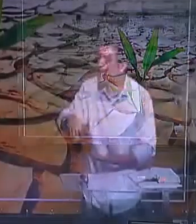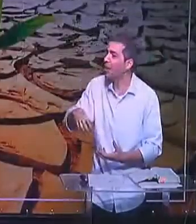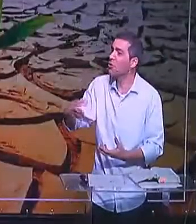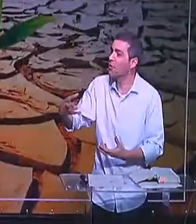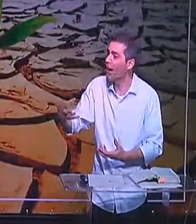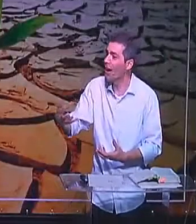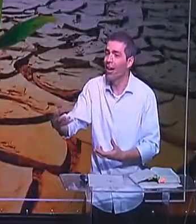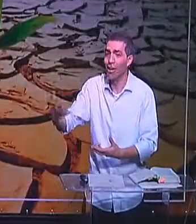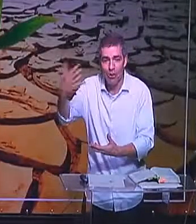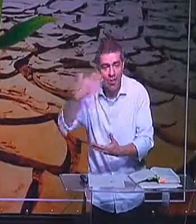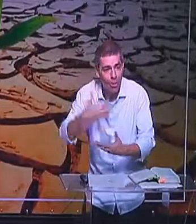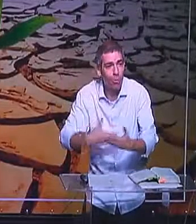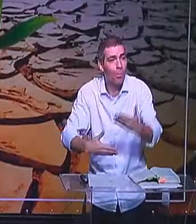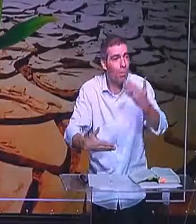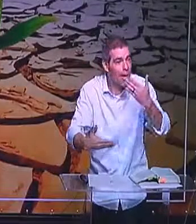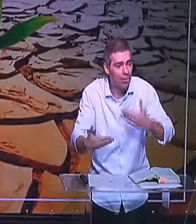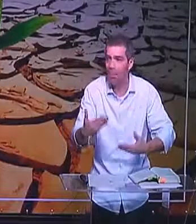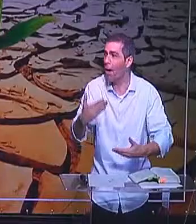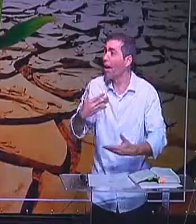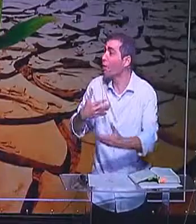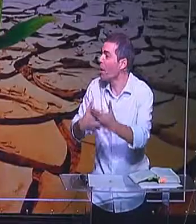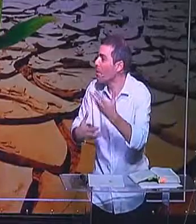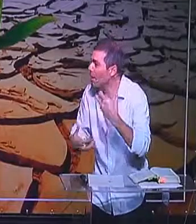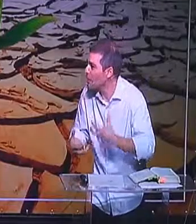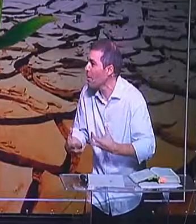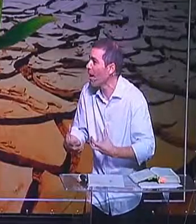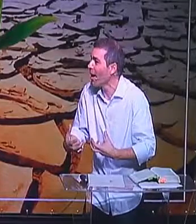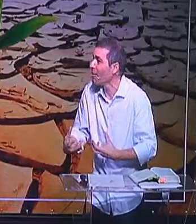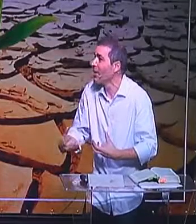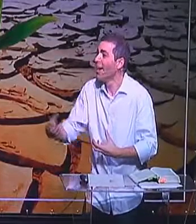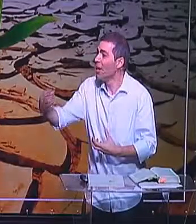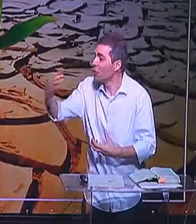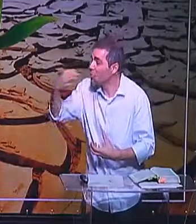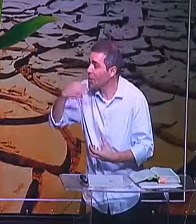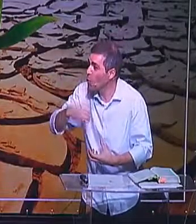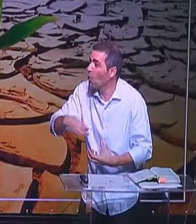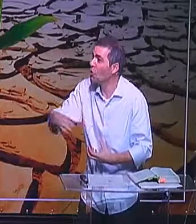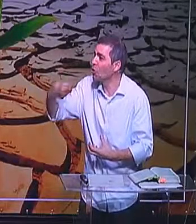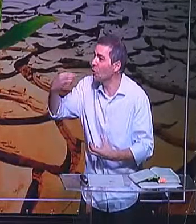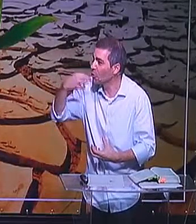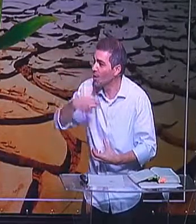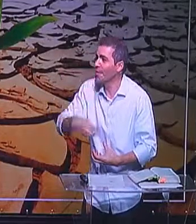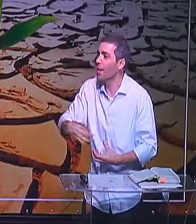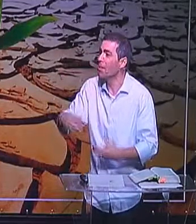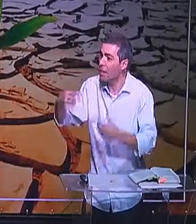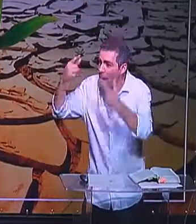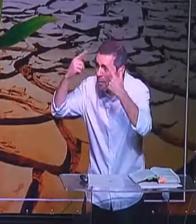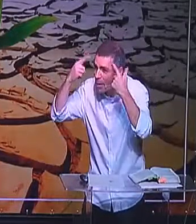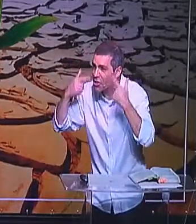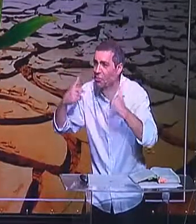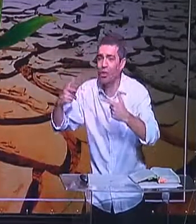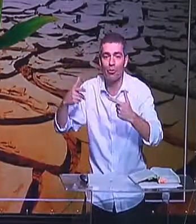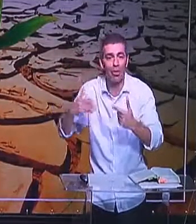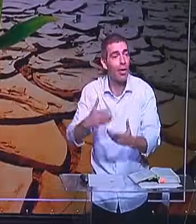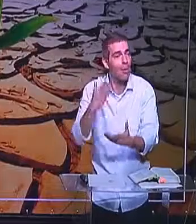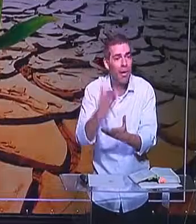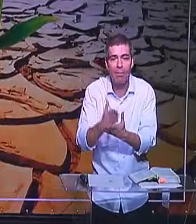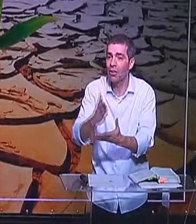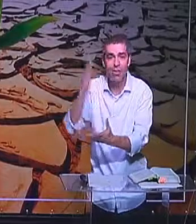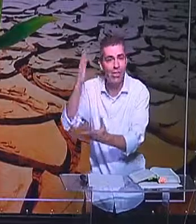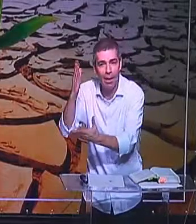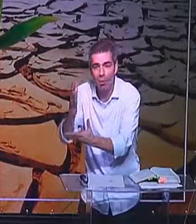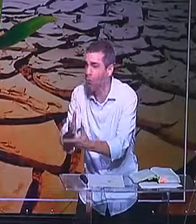paulo está querendo falar toda vez que o bebo da palavra me alimento da palavra eu tenho o tiro que está em mim na minha mente renovando